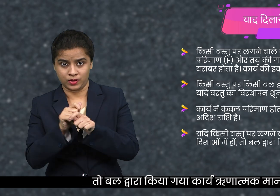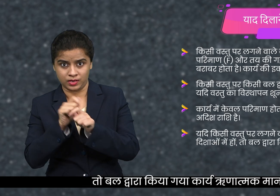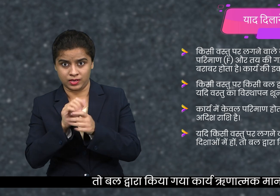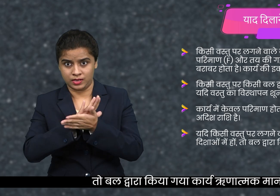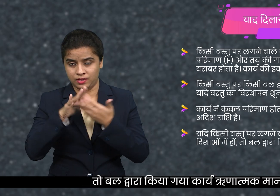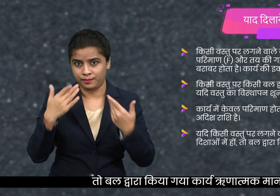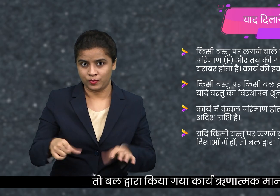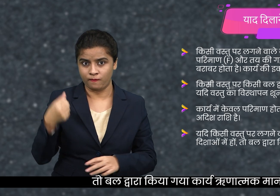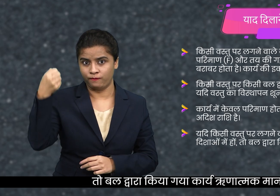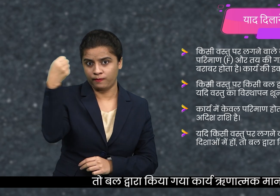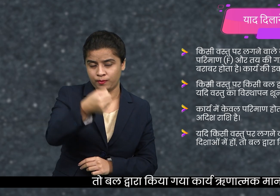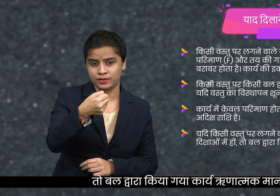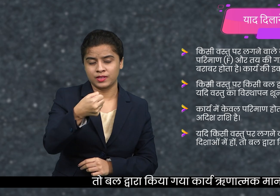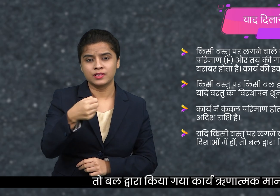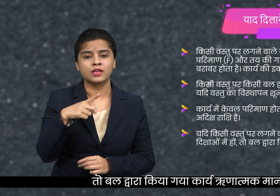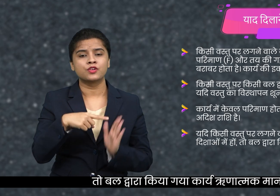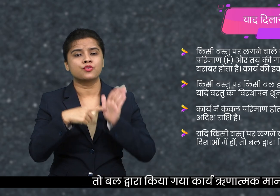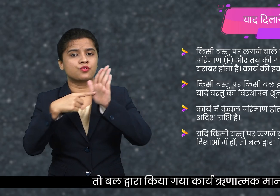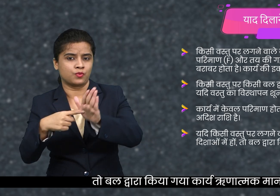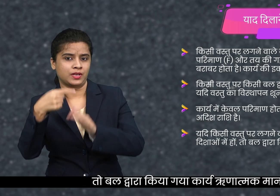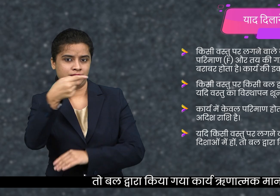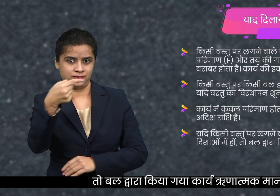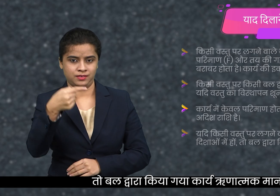कार्य ऋणात्मक माना जाता है।